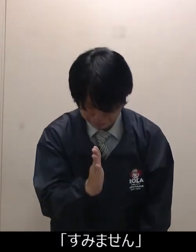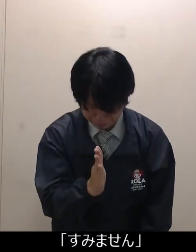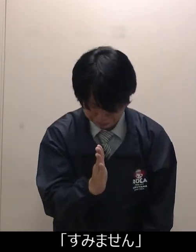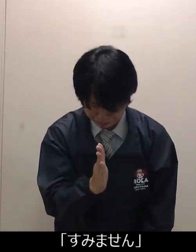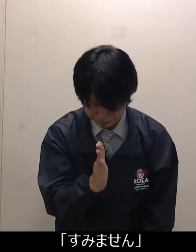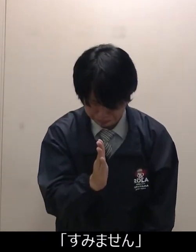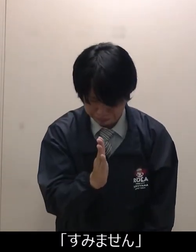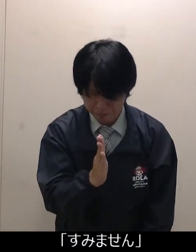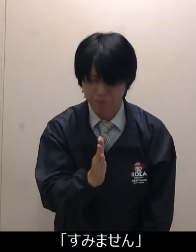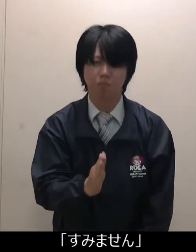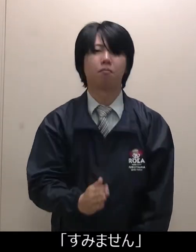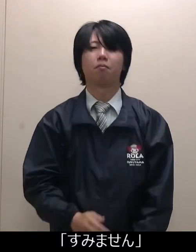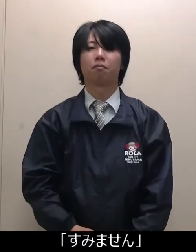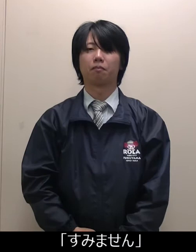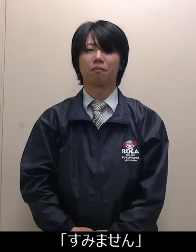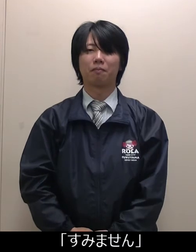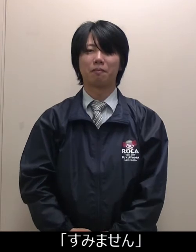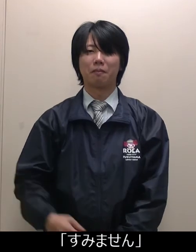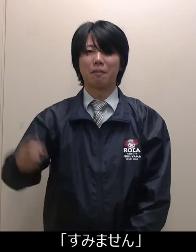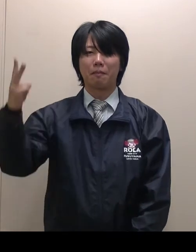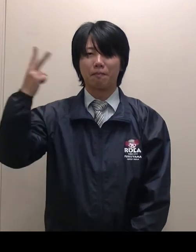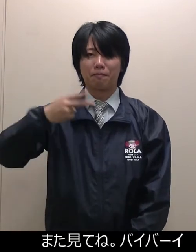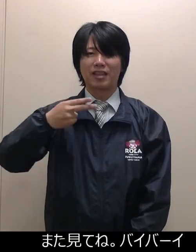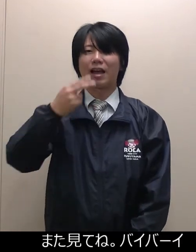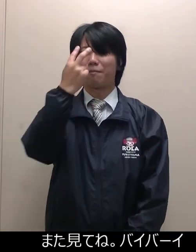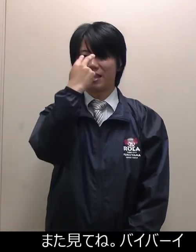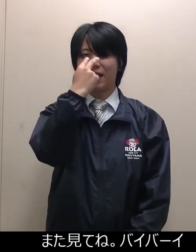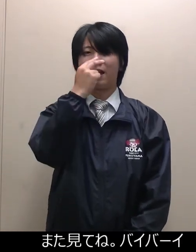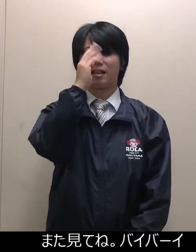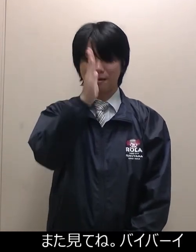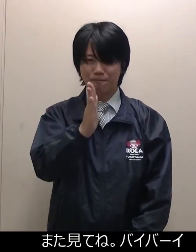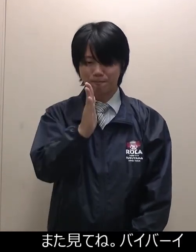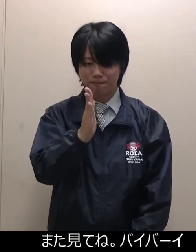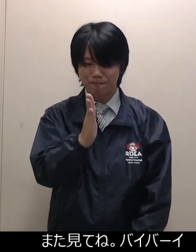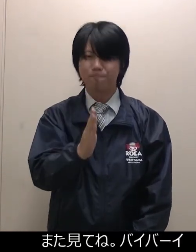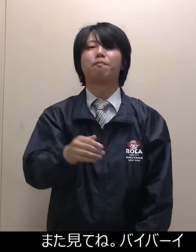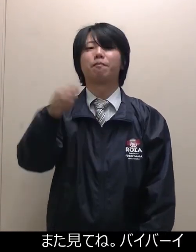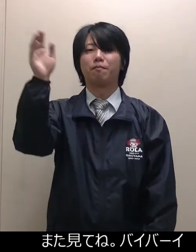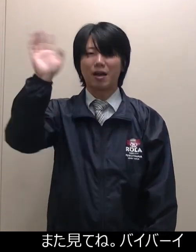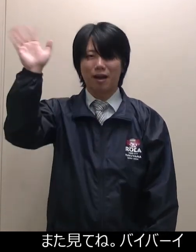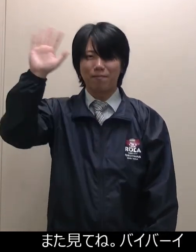また見てね。バイバイ。